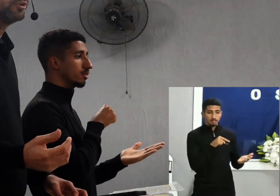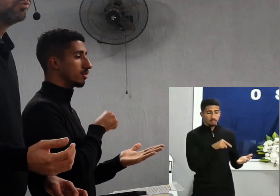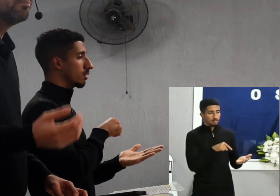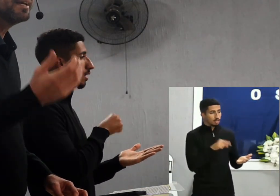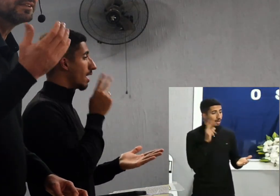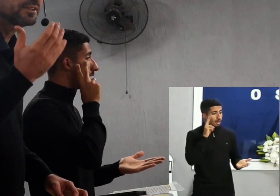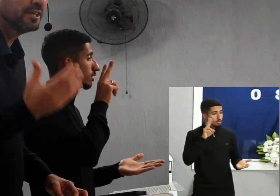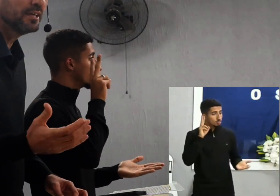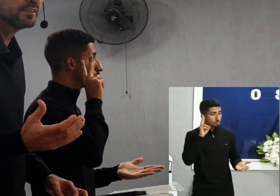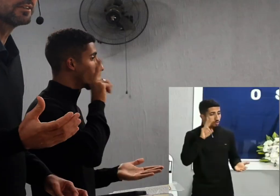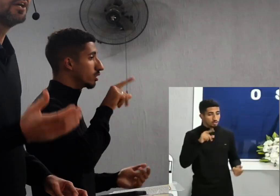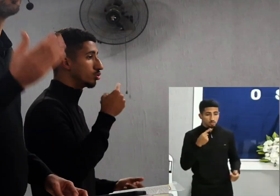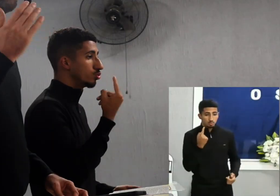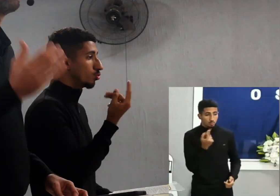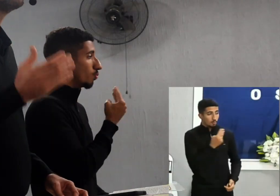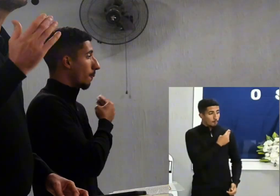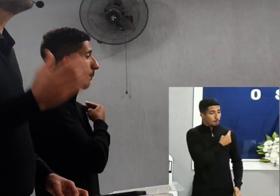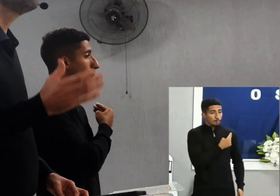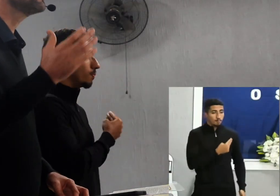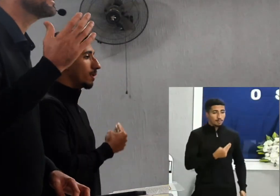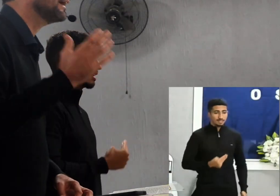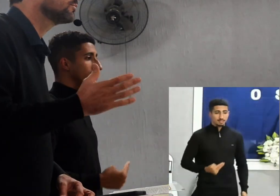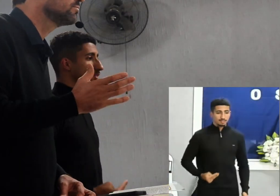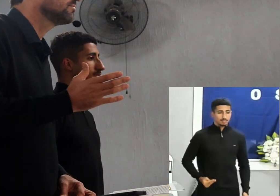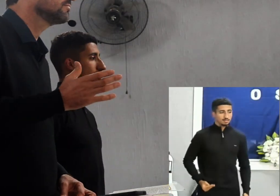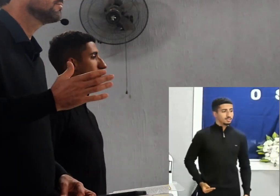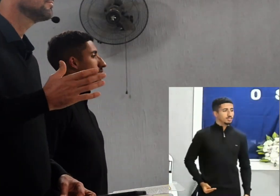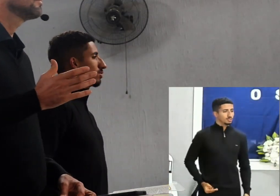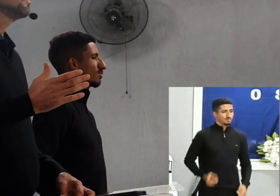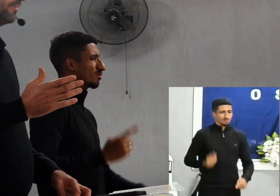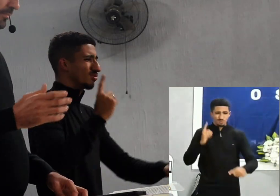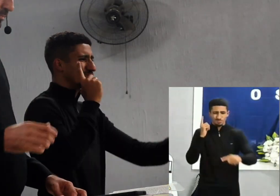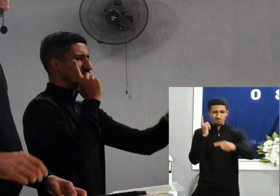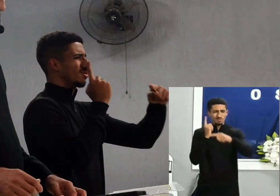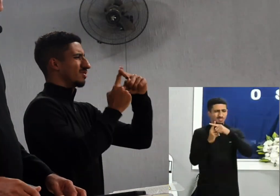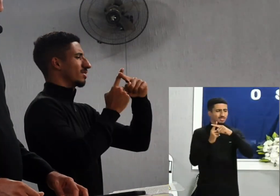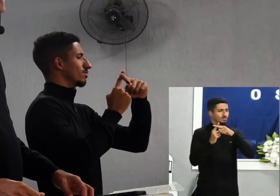história de um Messias crucificado.